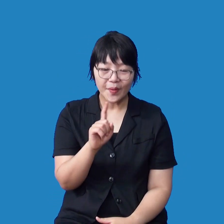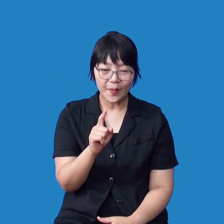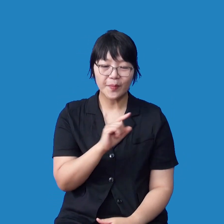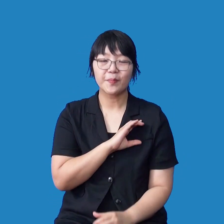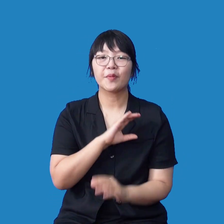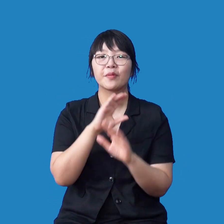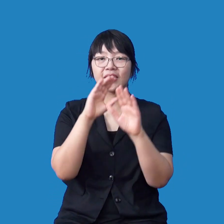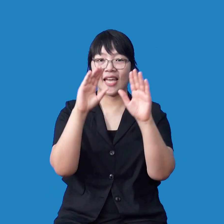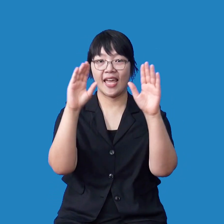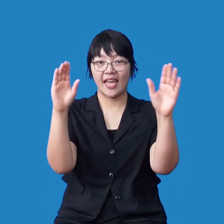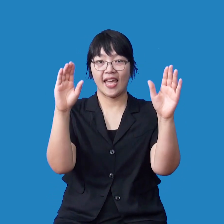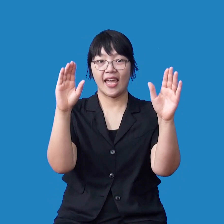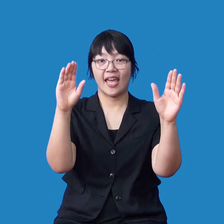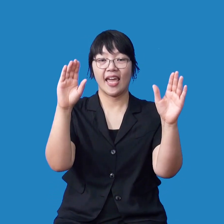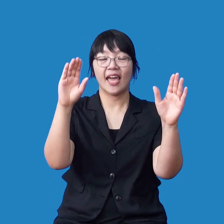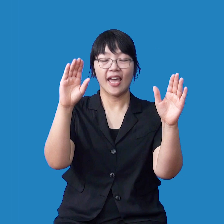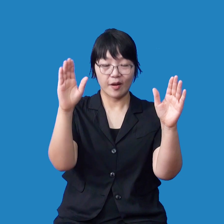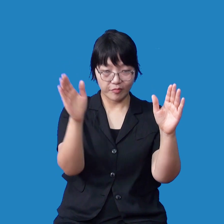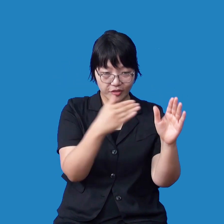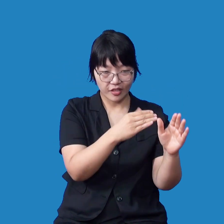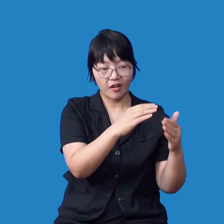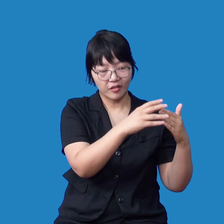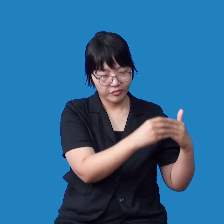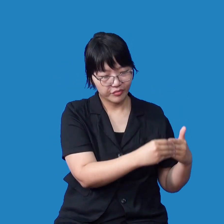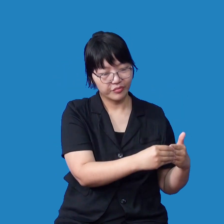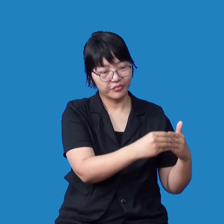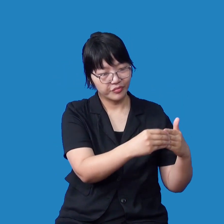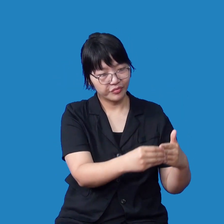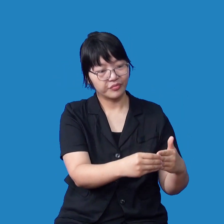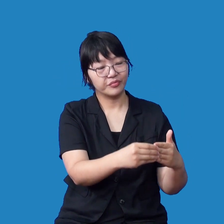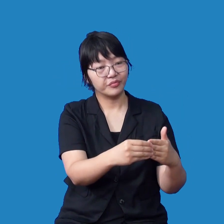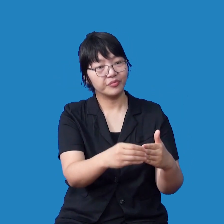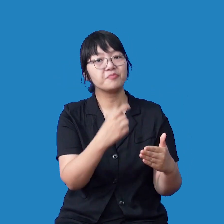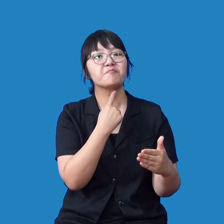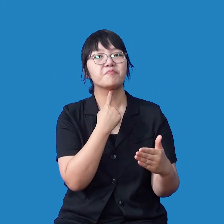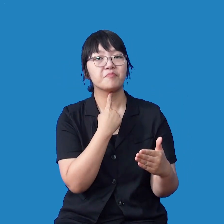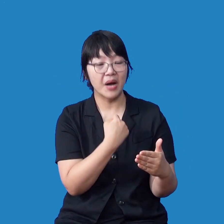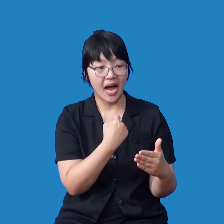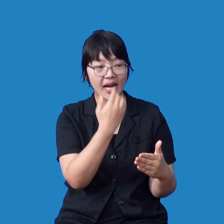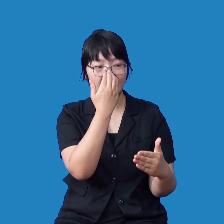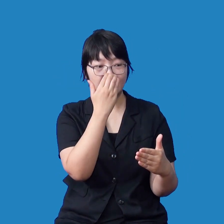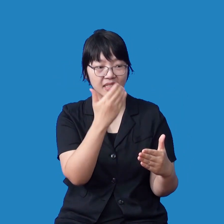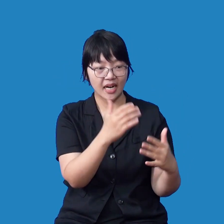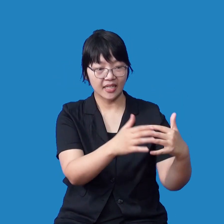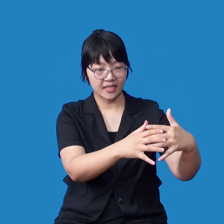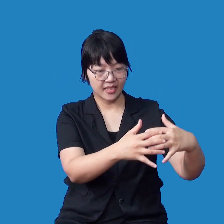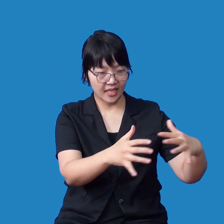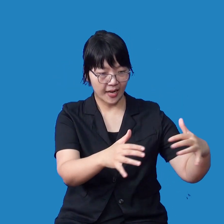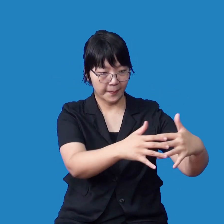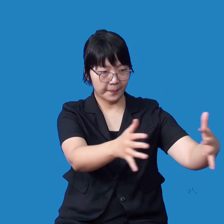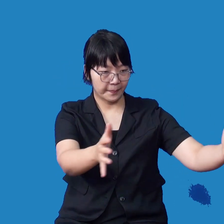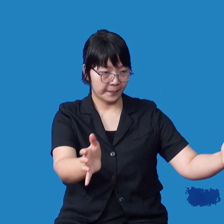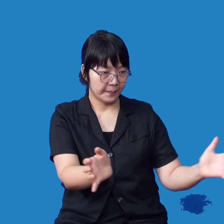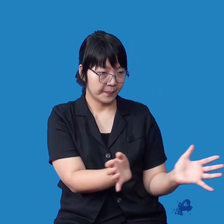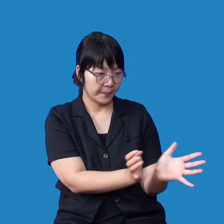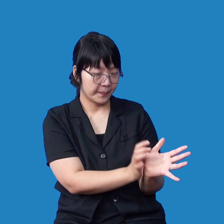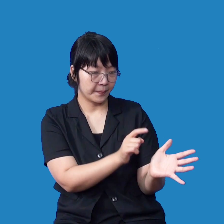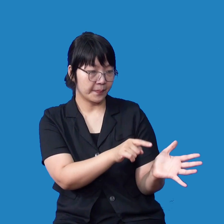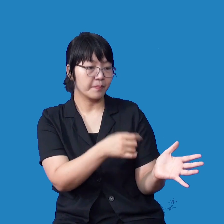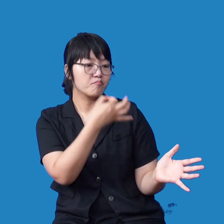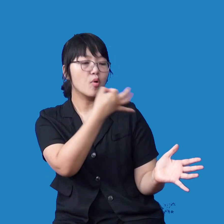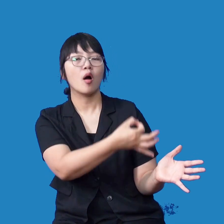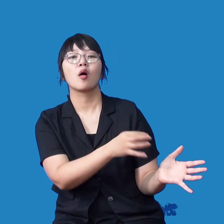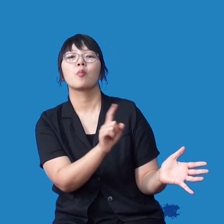의해서 이끌림을 받고 있었던 이스라엘 공동체를 가리켜 광야 교회 이렇게